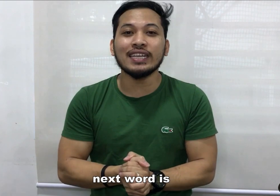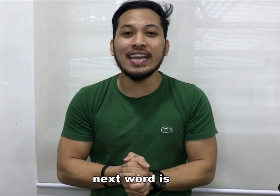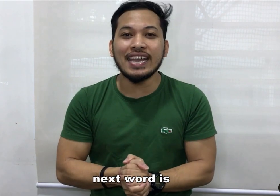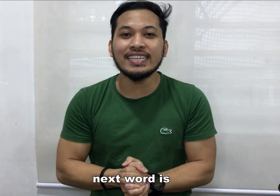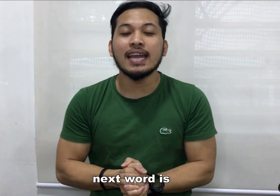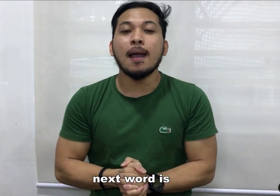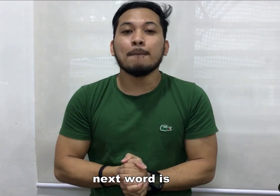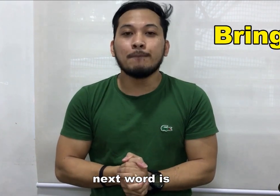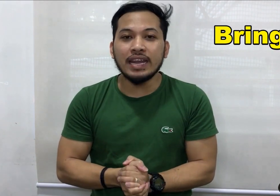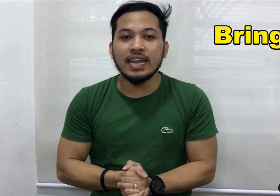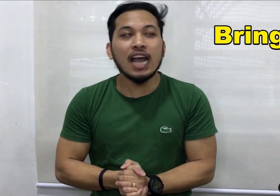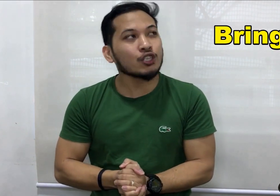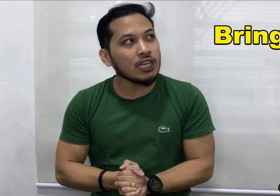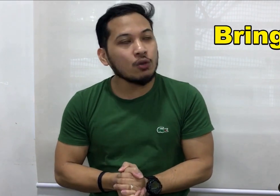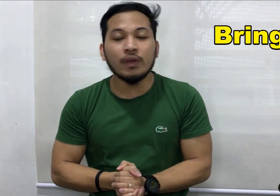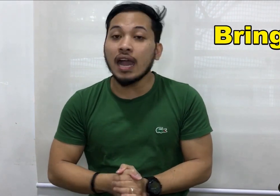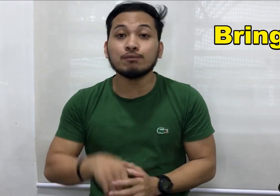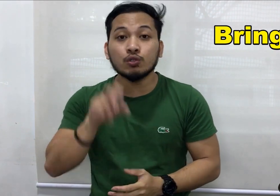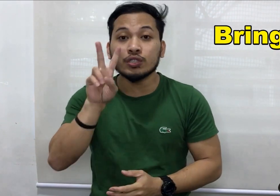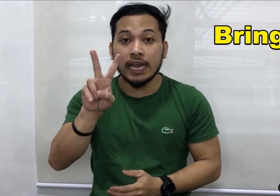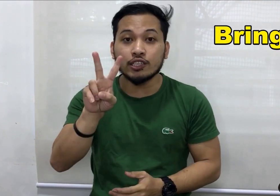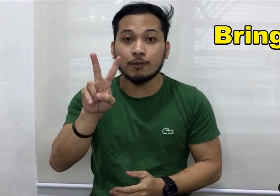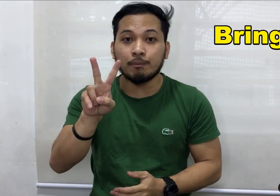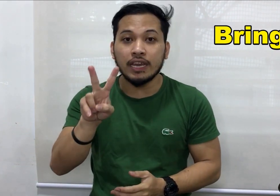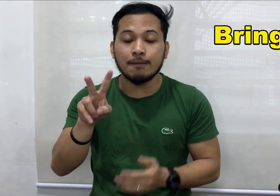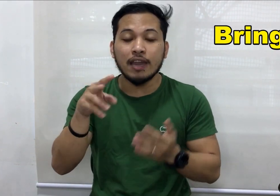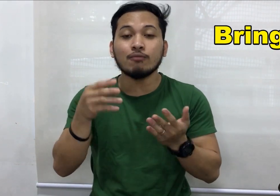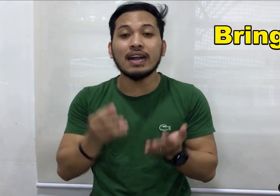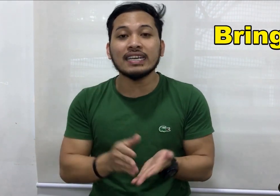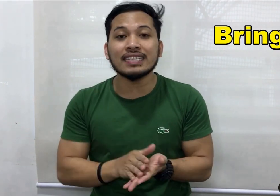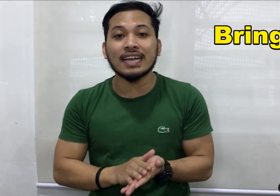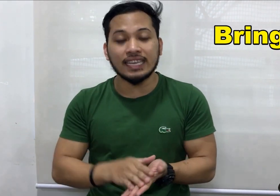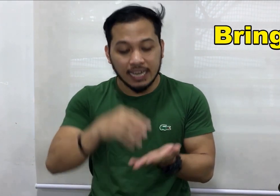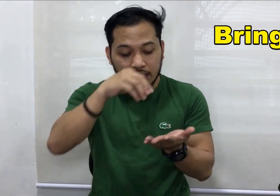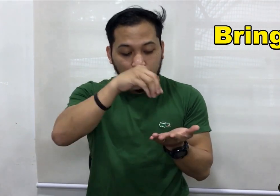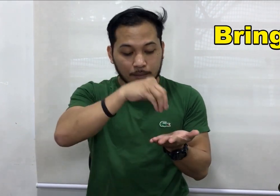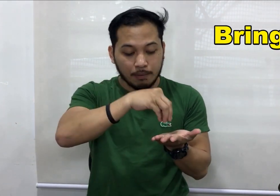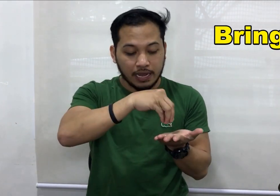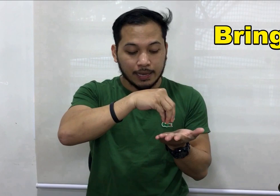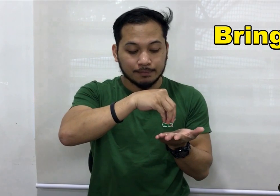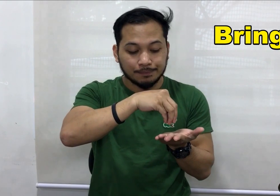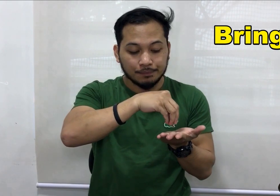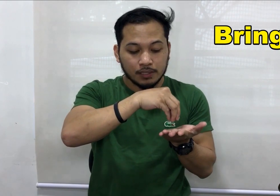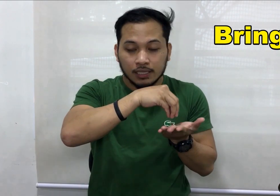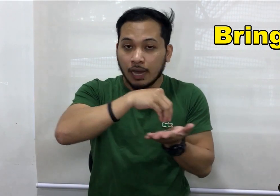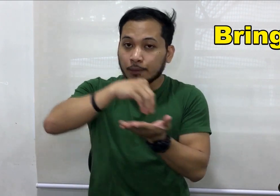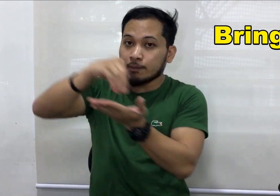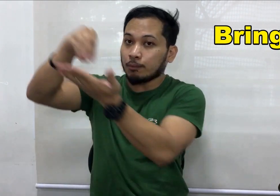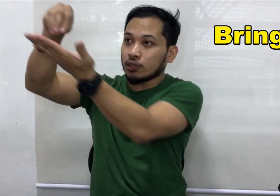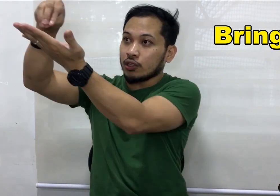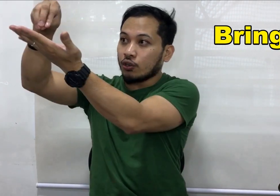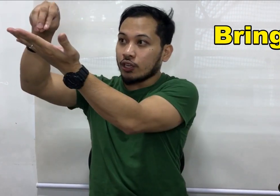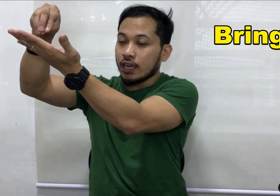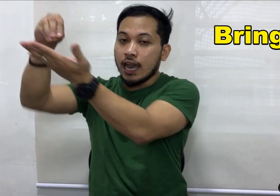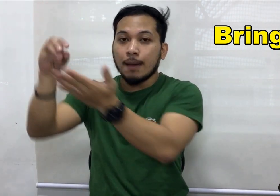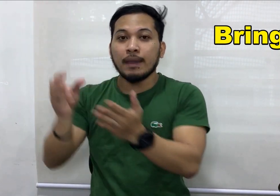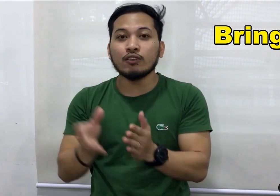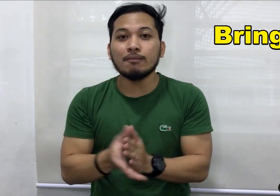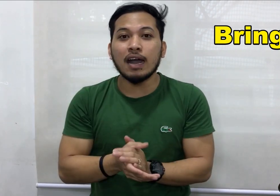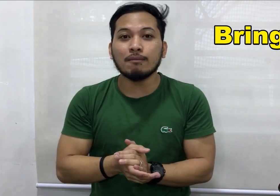word is bring. Actually, we have two signs of bring. Merong mga nagsasign na ganito ang bring. Tapos papunta doon. Meron namang